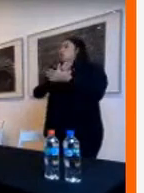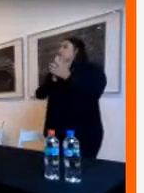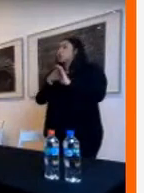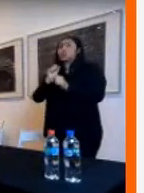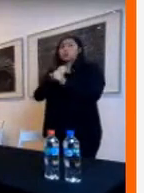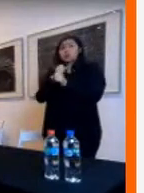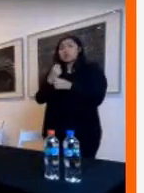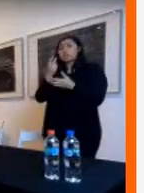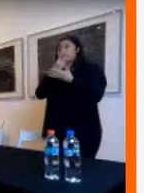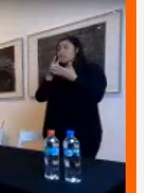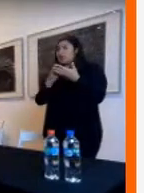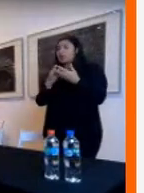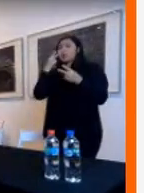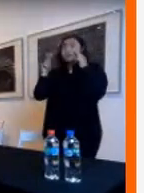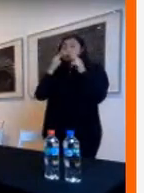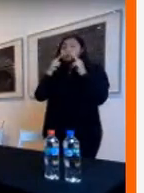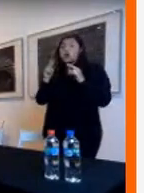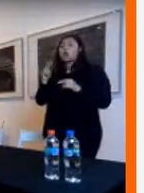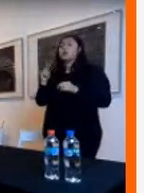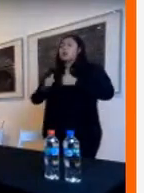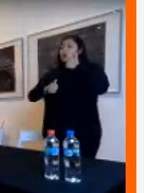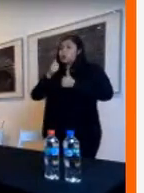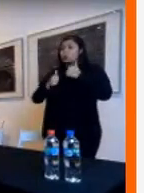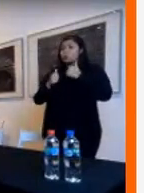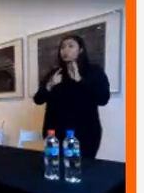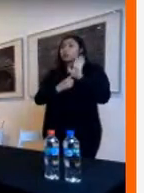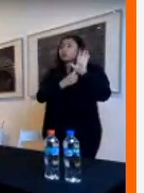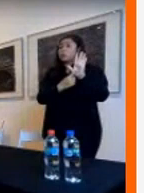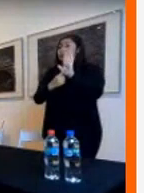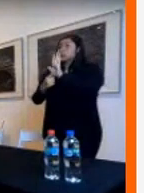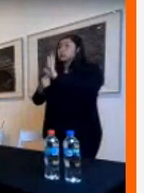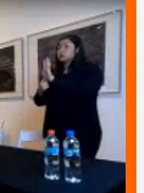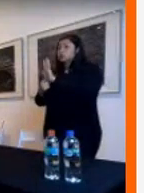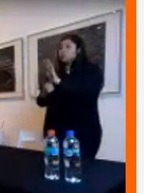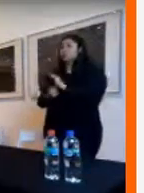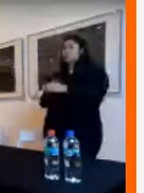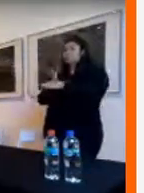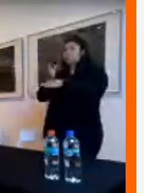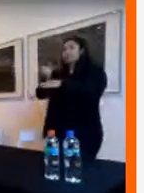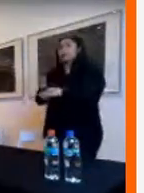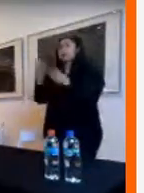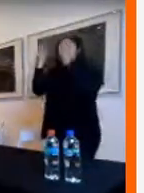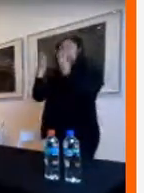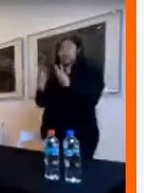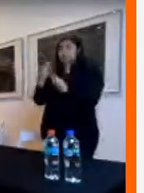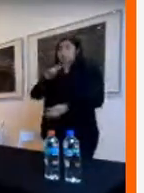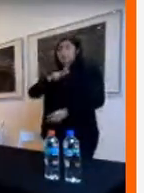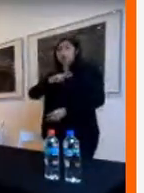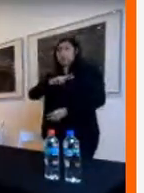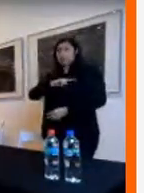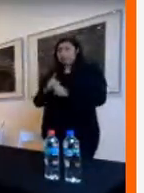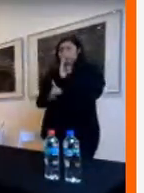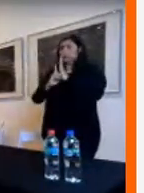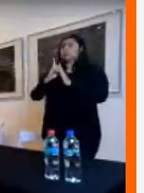de artes visuales, concursos de artes visuales, exposiciones itinerantes, las llevamos al complejo penitenciario de Valparaíso y desarrollamos con la